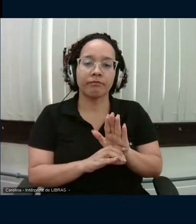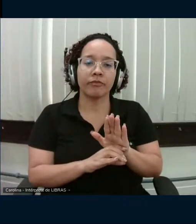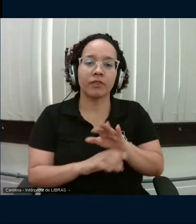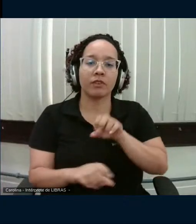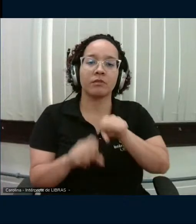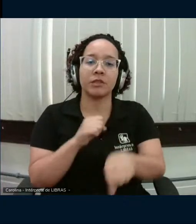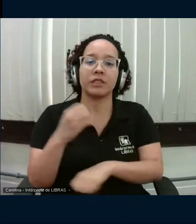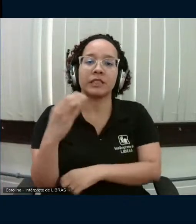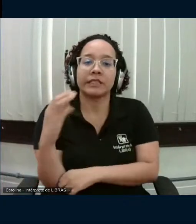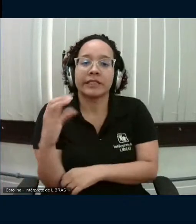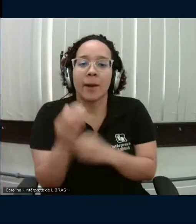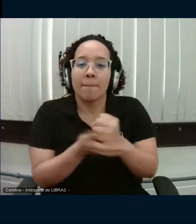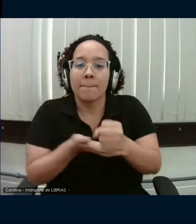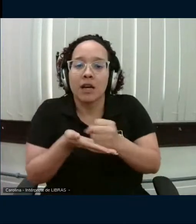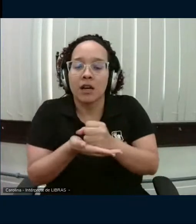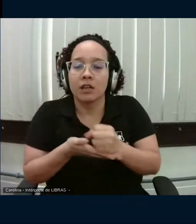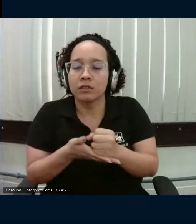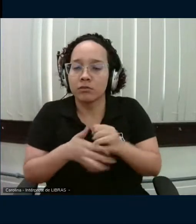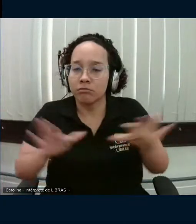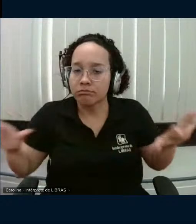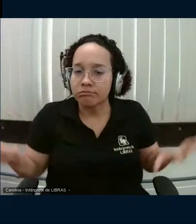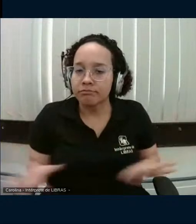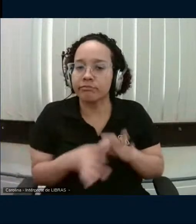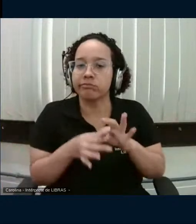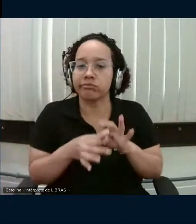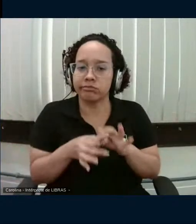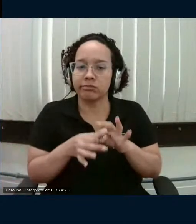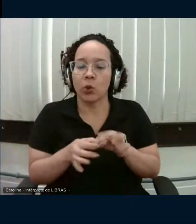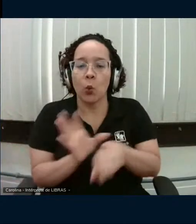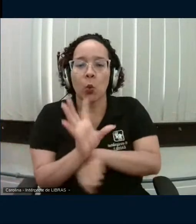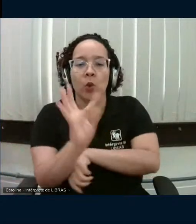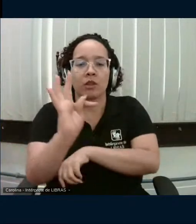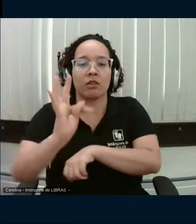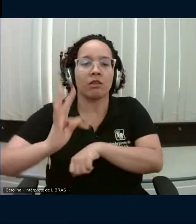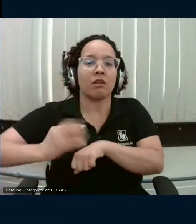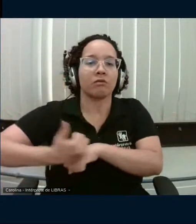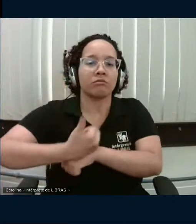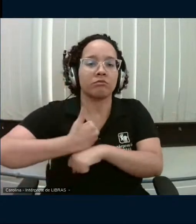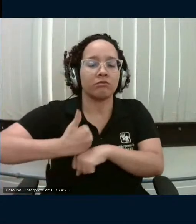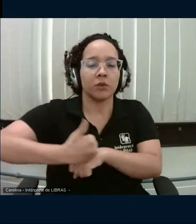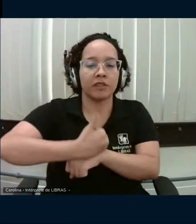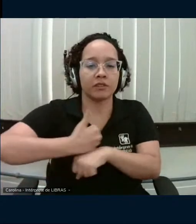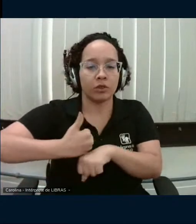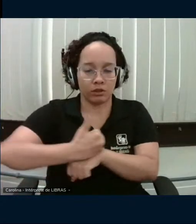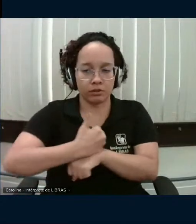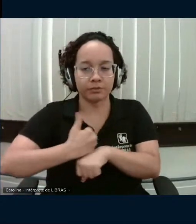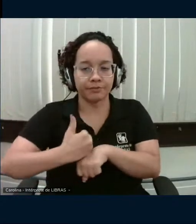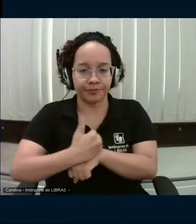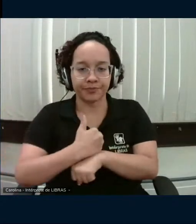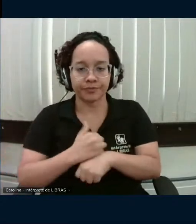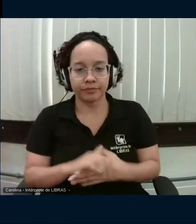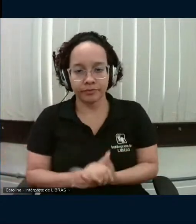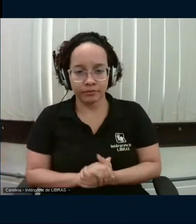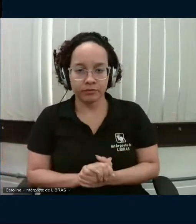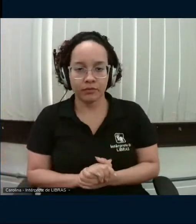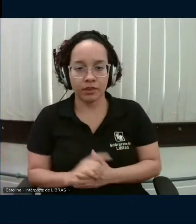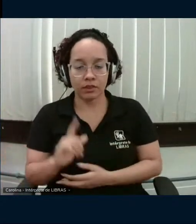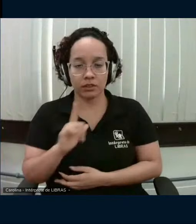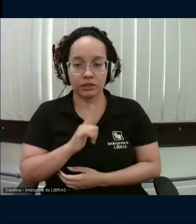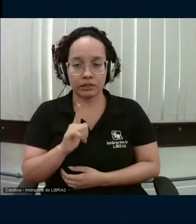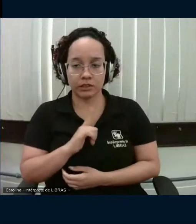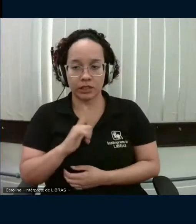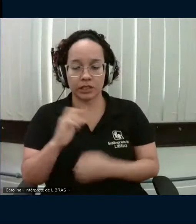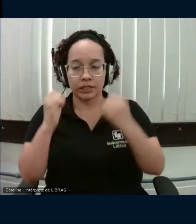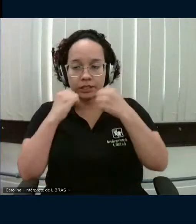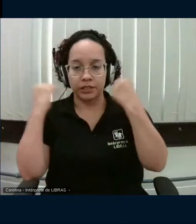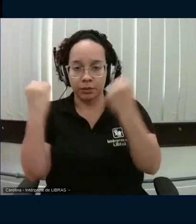à formação técnica e profissional de forma a integrá-las. E um elemento interessante desse seminário que